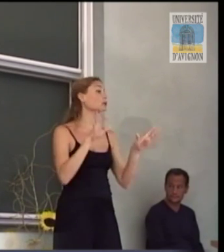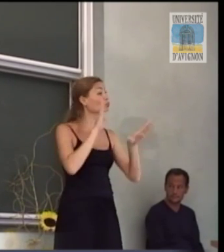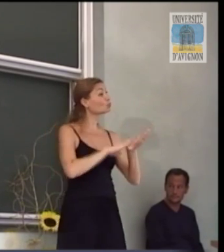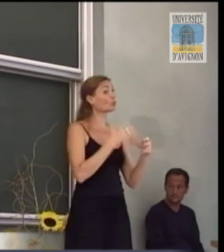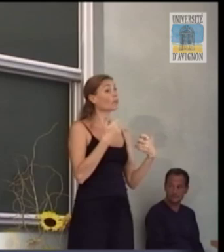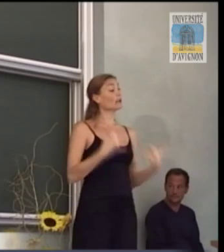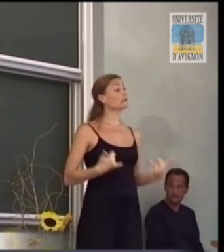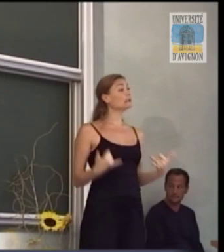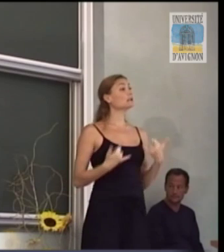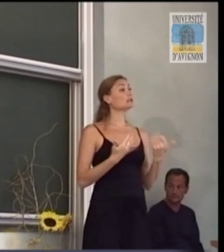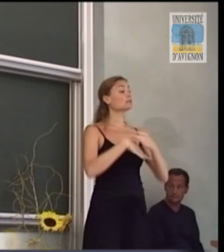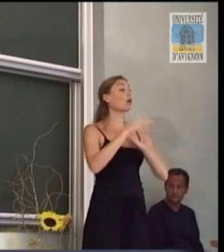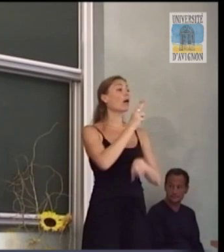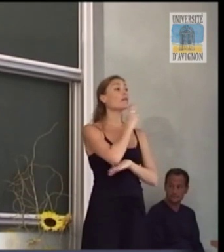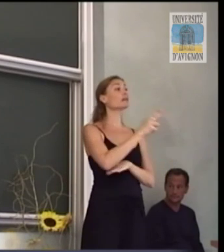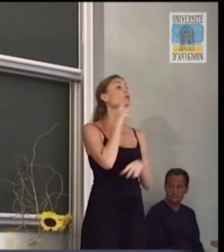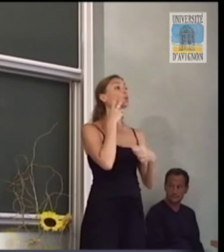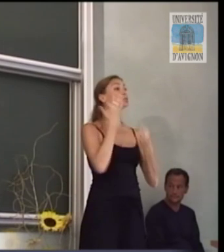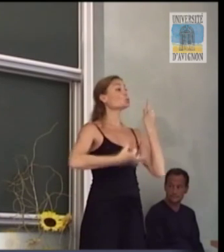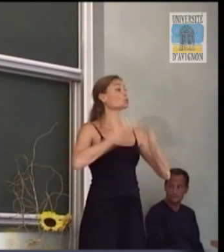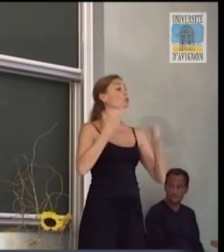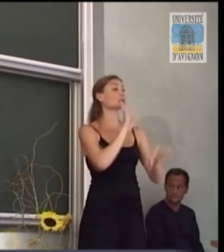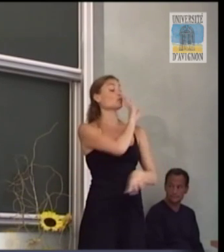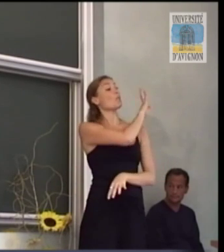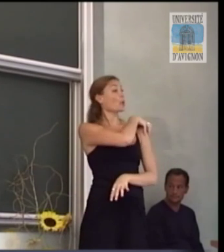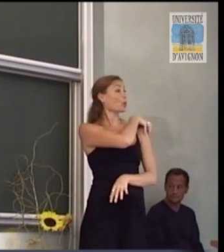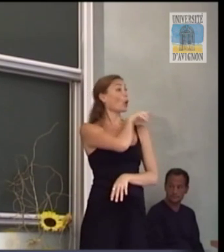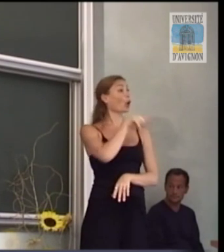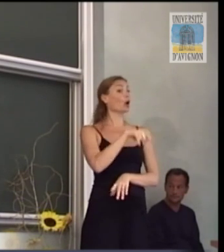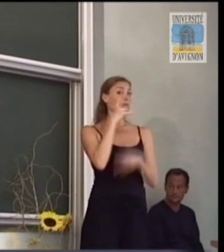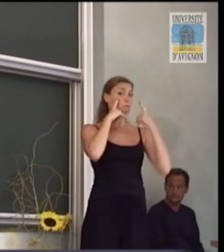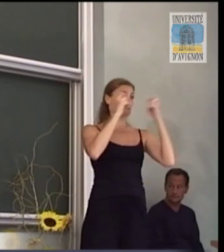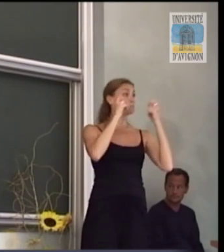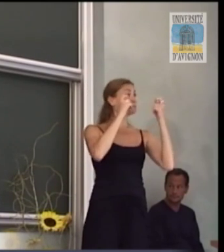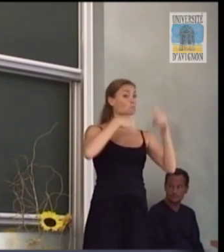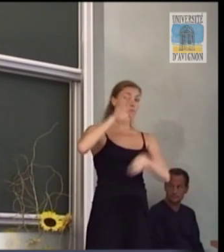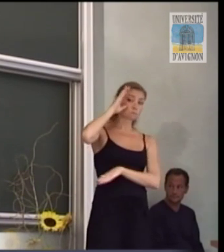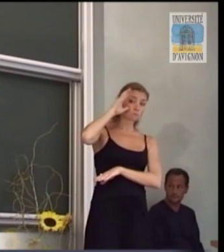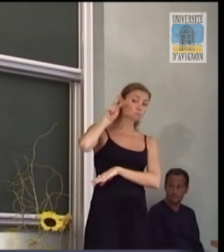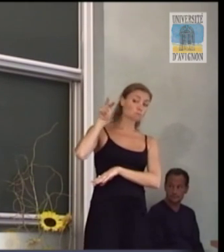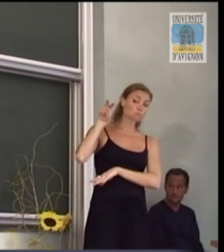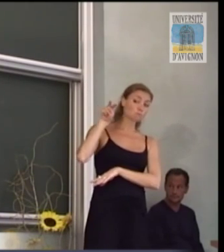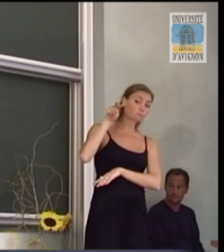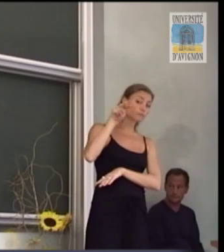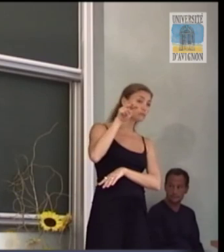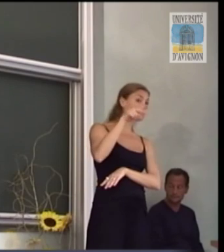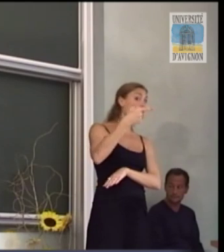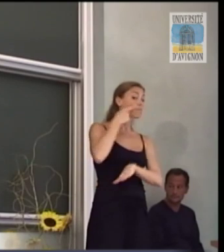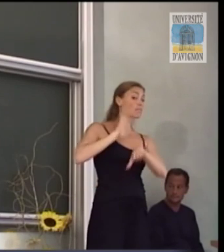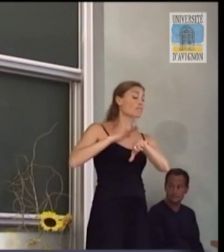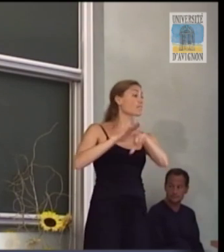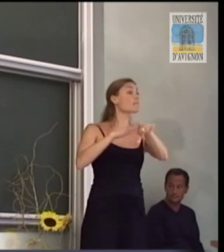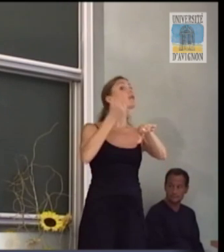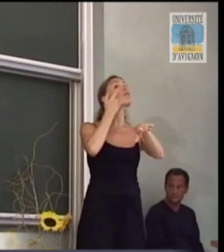est extrêmement vigilant sur ce point et attend tout le monde au virage. Voilà. Donc je pense que quelque part, on peut se dire que